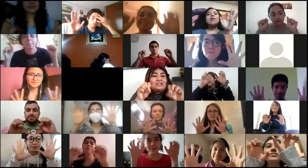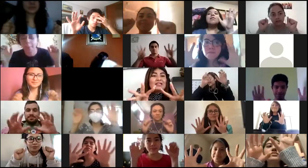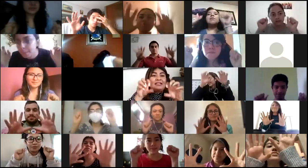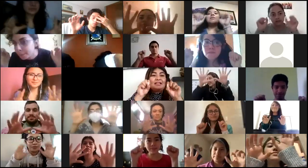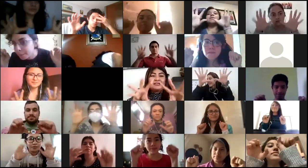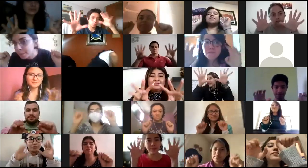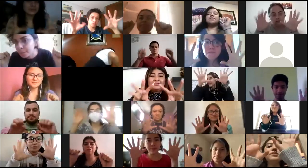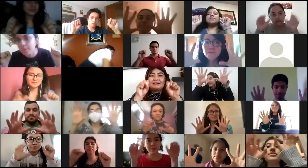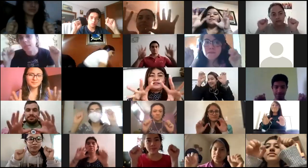velocidad